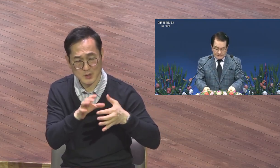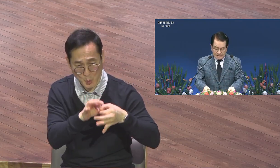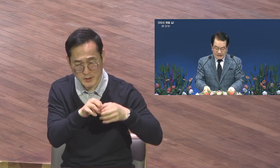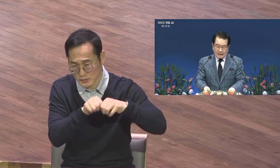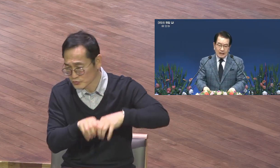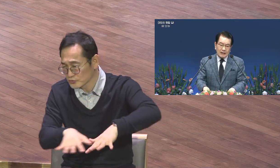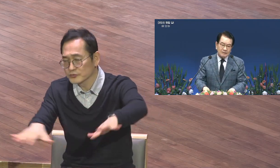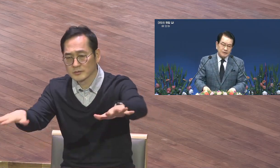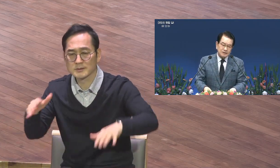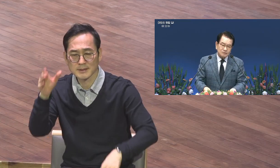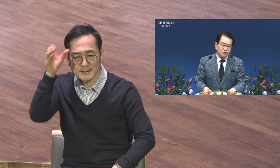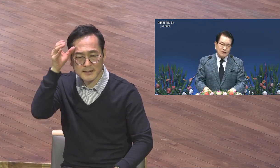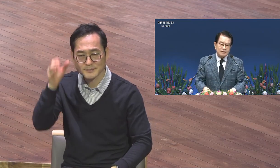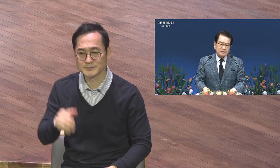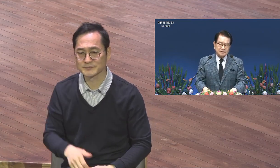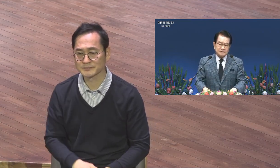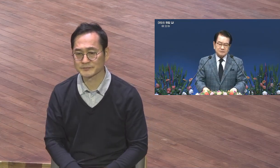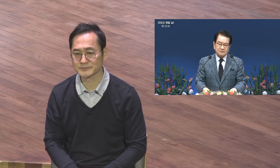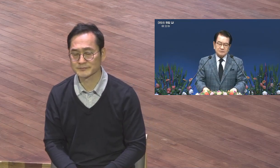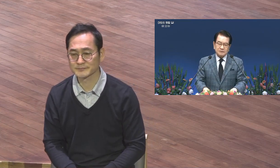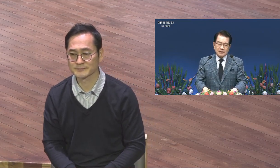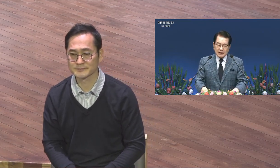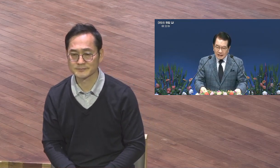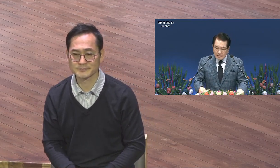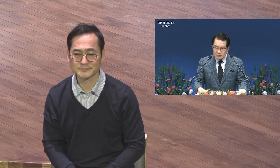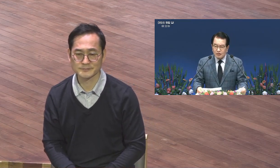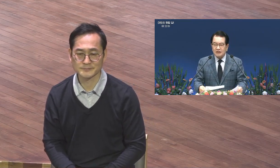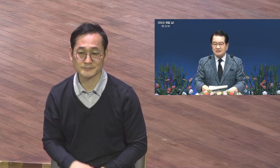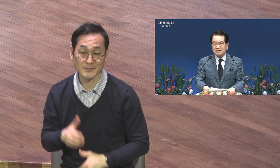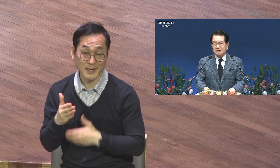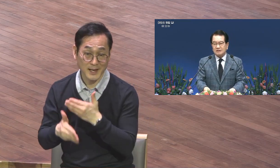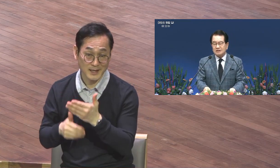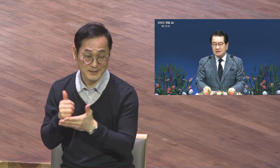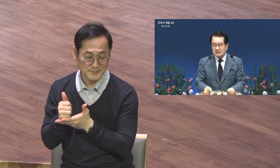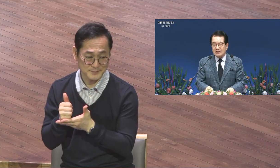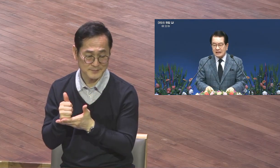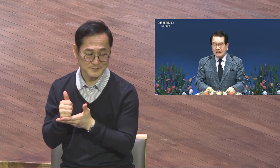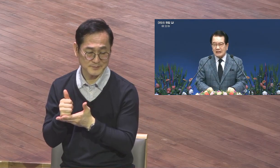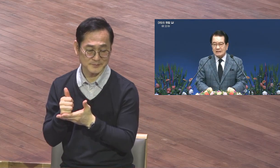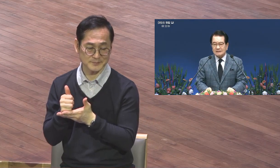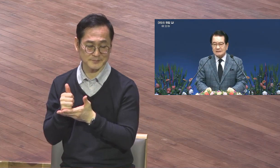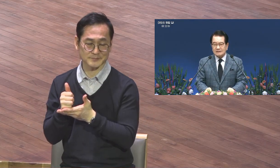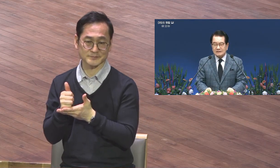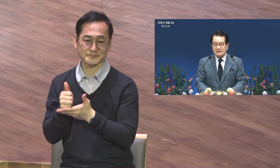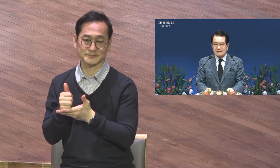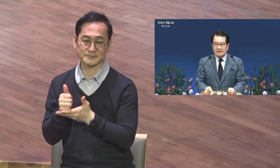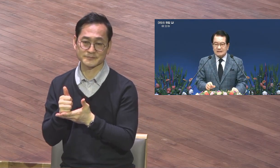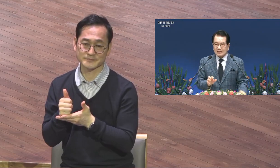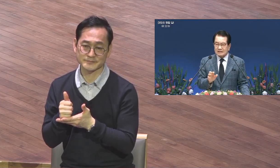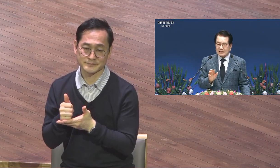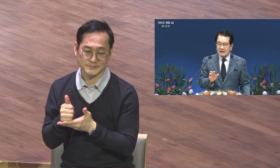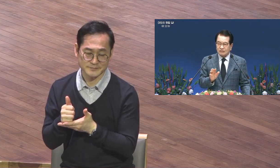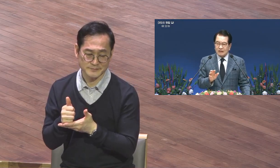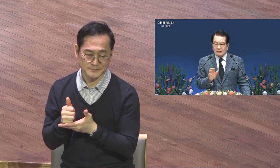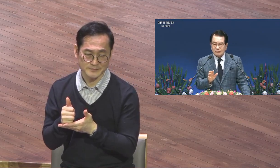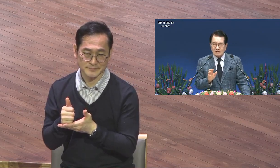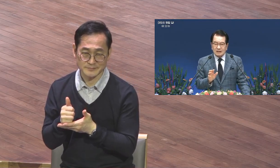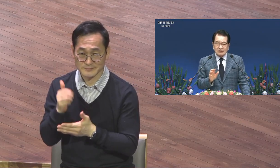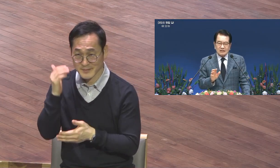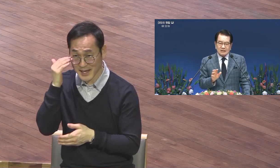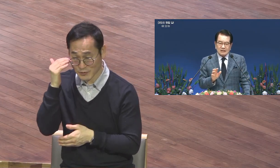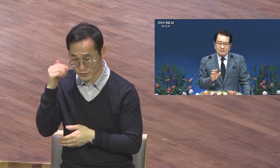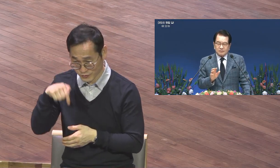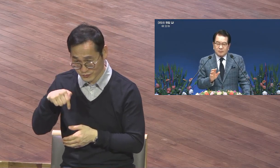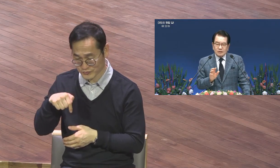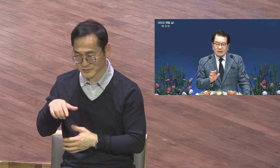그래서 하나님께서 문을 여셨어요. 하나님이 문을 여셨다. 여셨으니까 이 작은 땅에 우리 한국